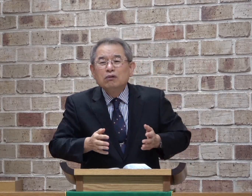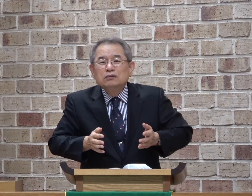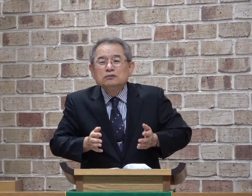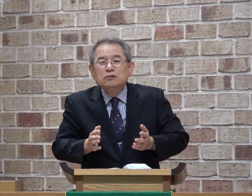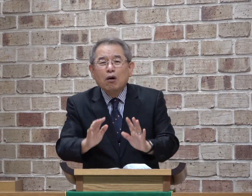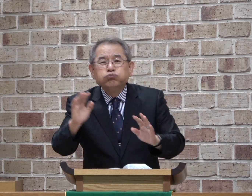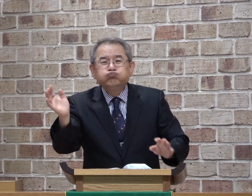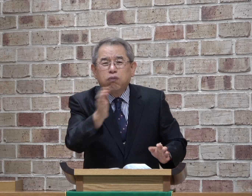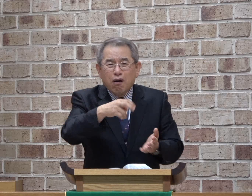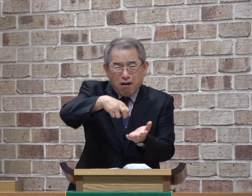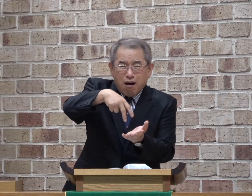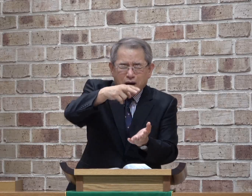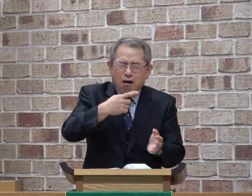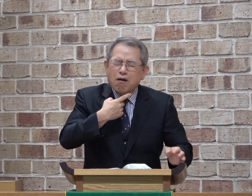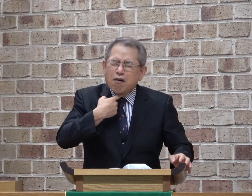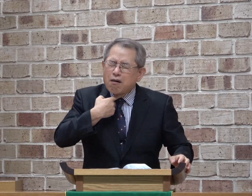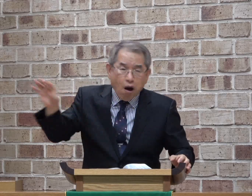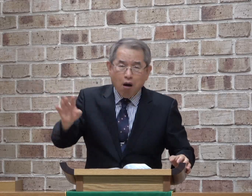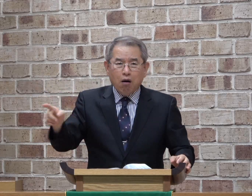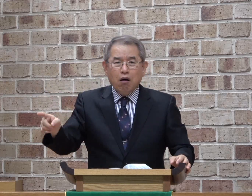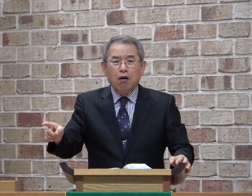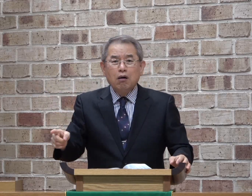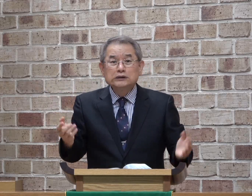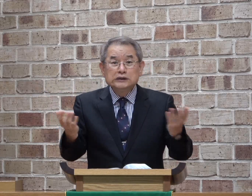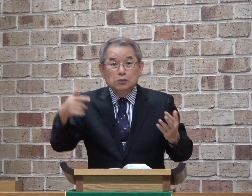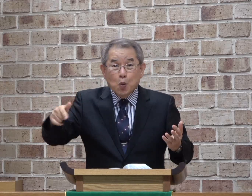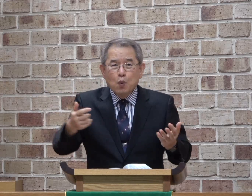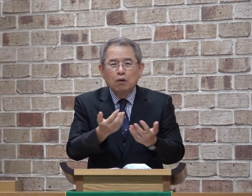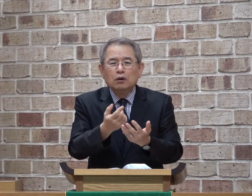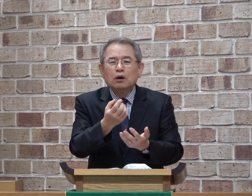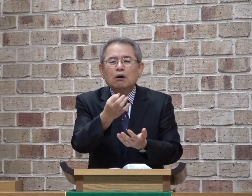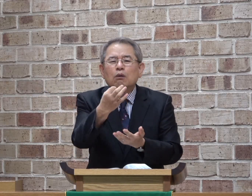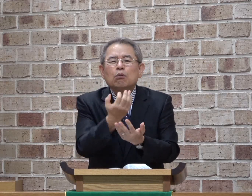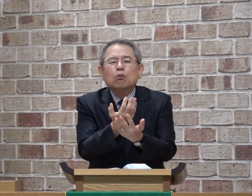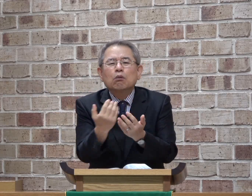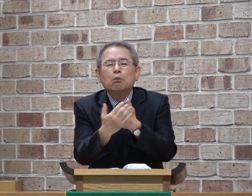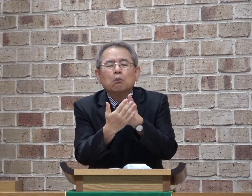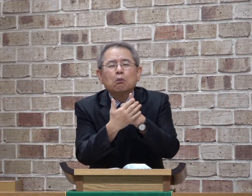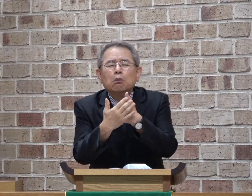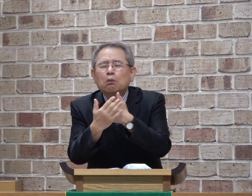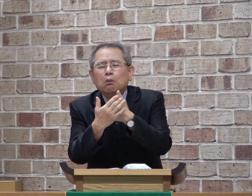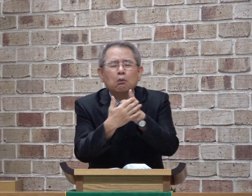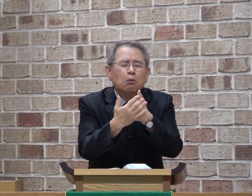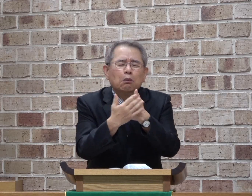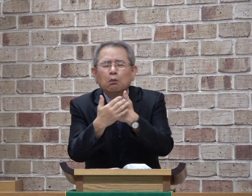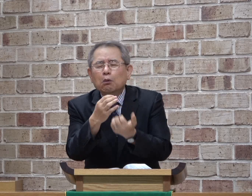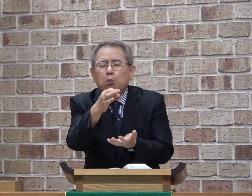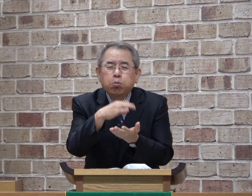사람이 있었습니다. 언제부터 이렇게 되었냐면 그 사람은 태어날 때부터 걷지 못하는 사람이었습니다.